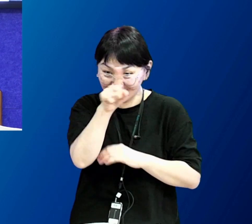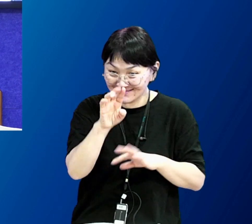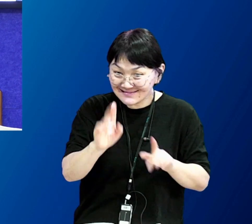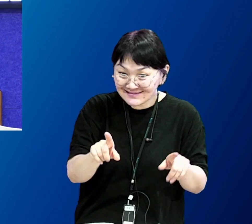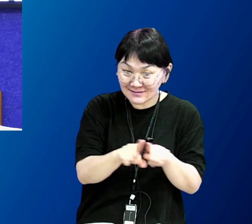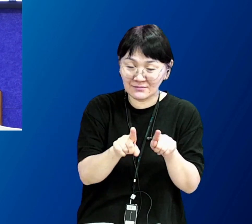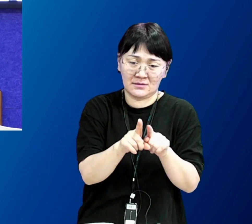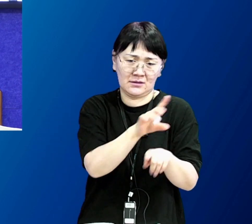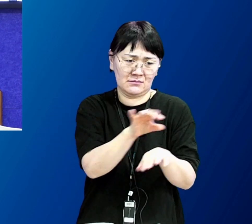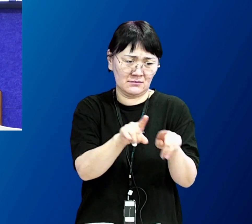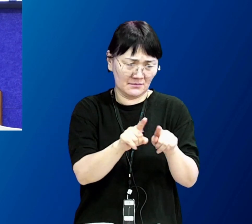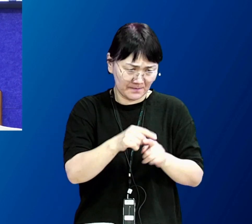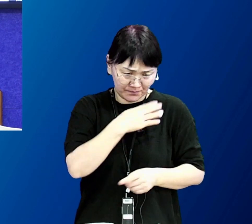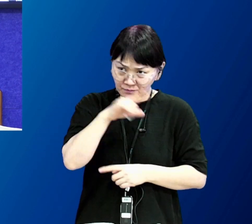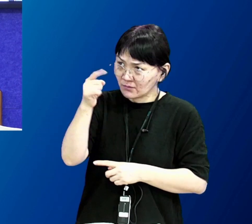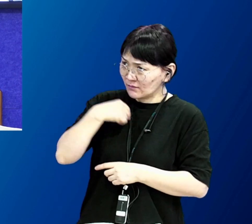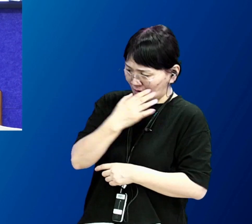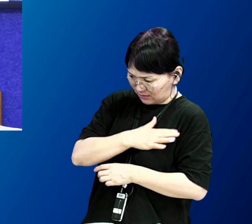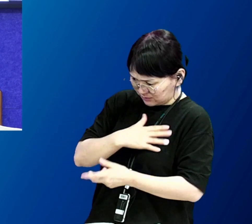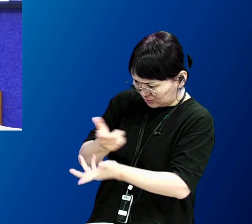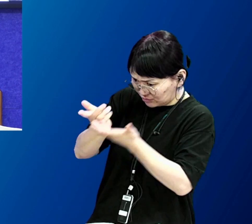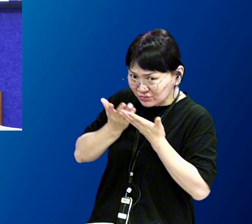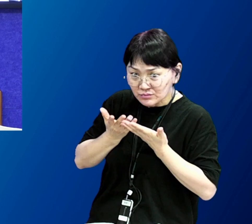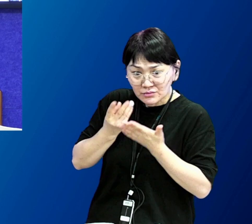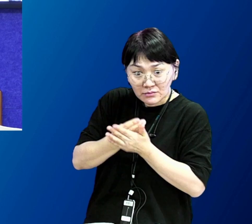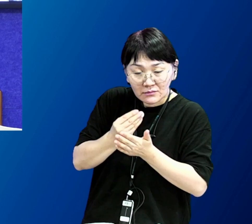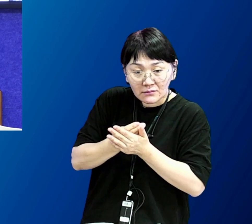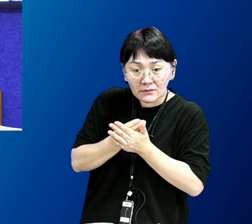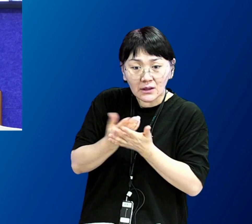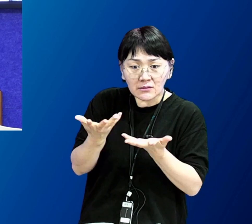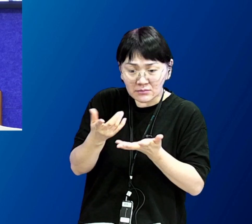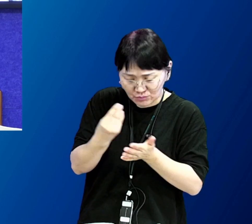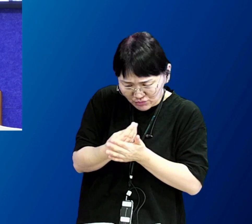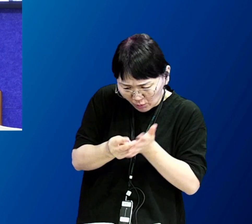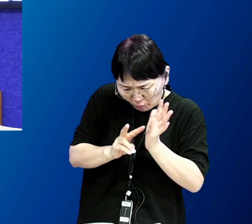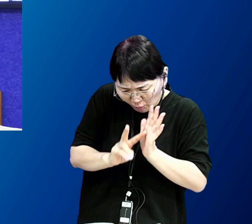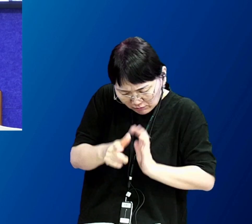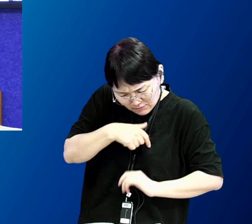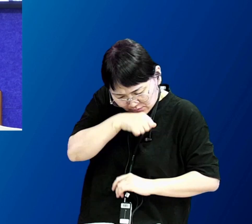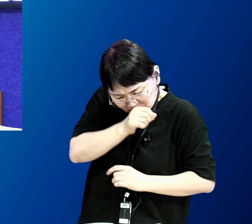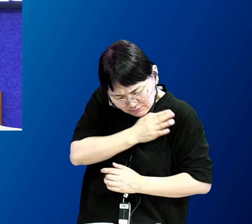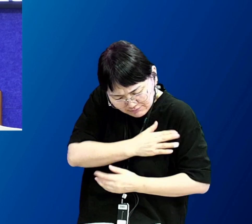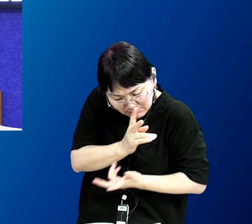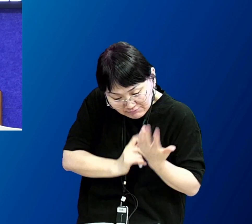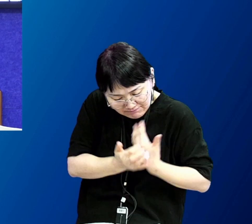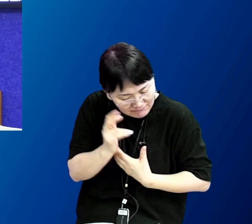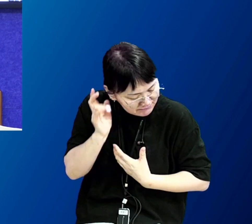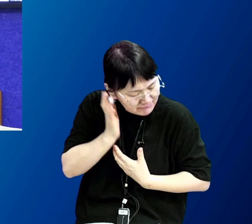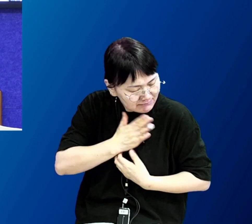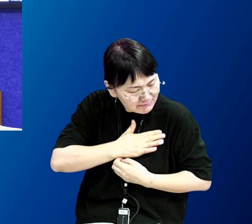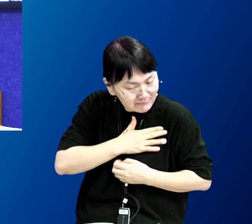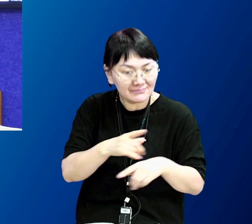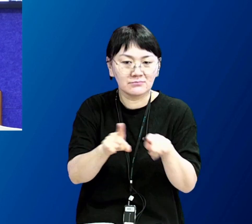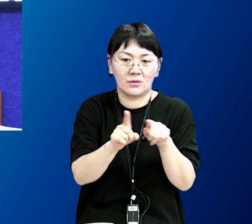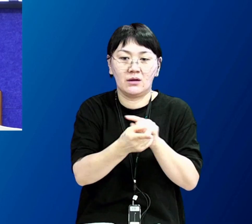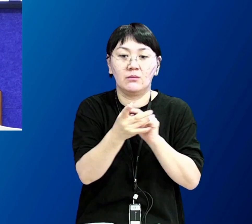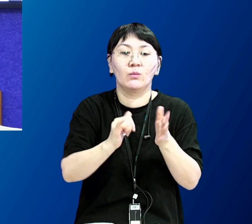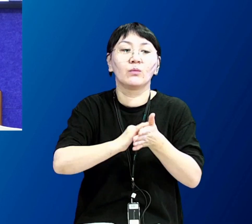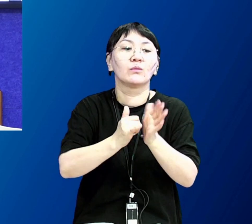эзний бидэнд өгсөн тэр хайрыг библийг нь хайрлж байгаа гэсэн үг баг. Манай ахын